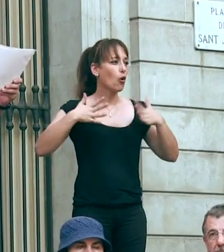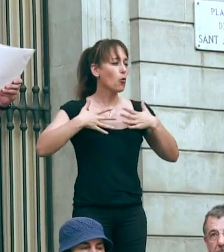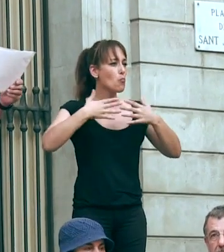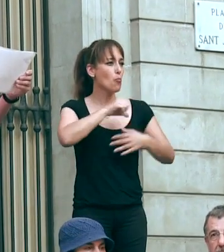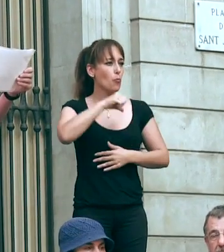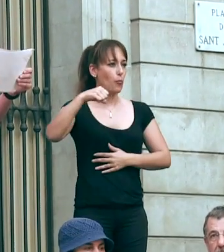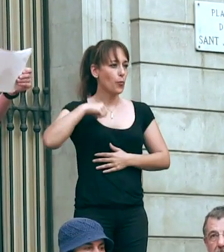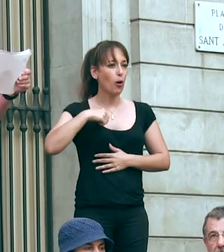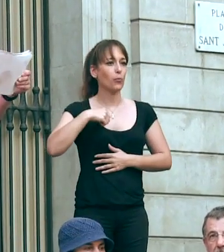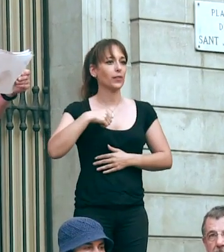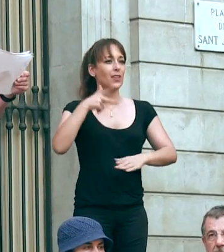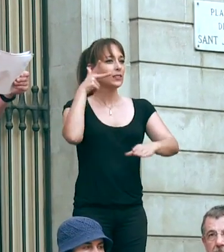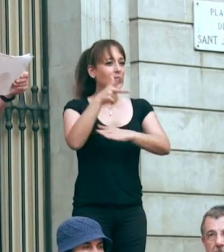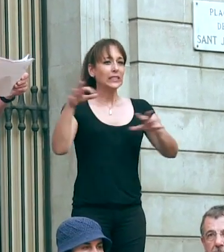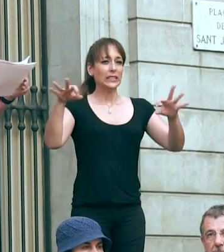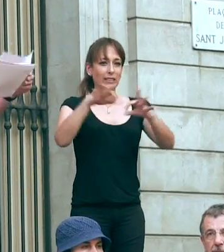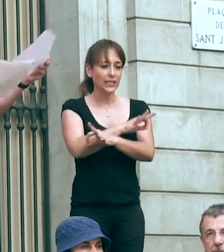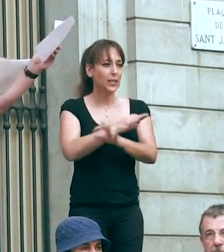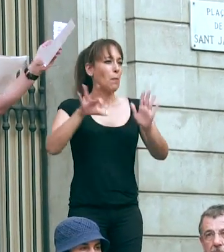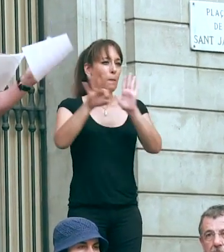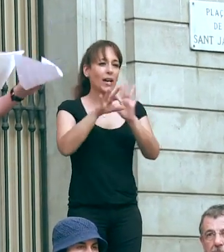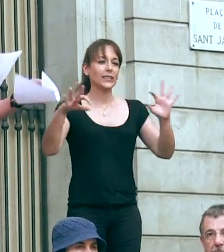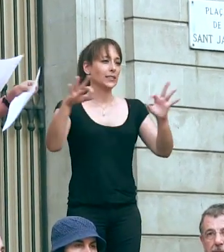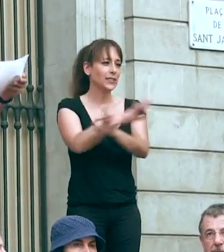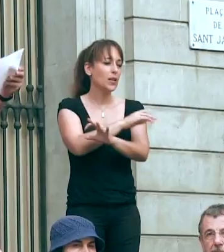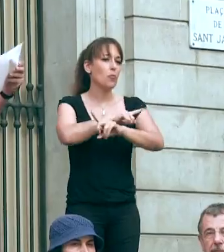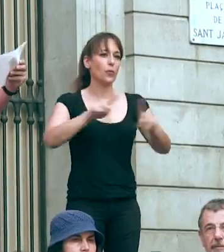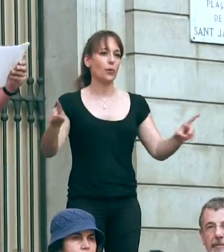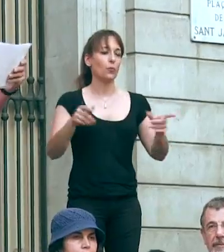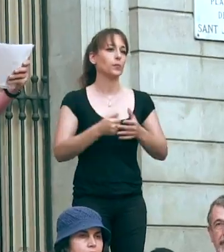peatges, sense judicis i sense estigmes.